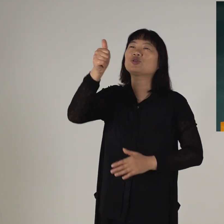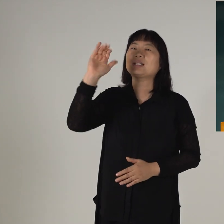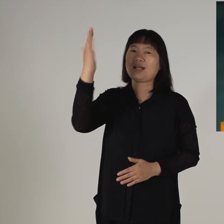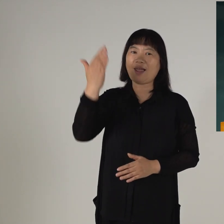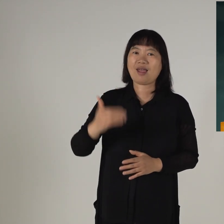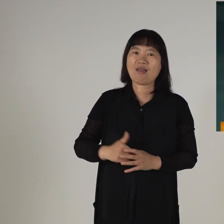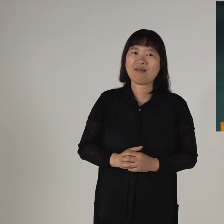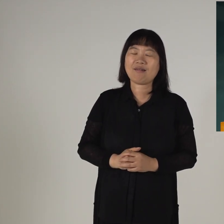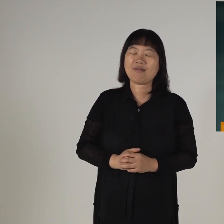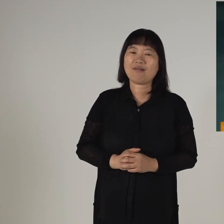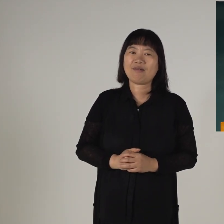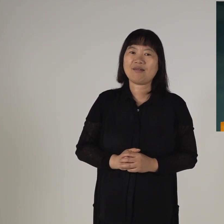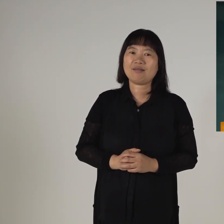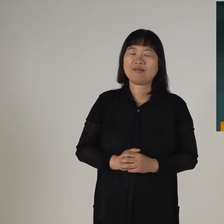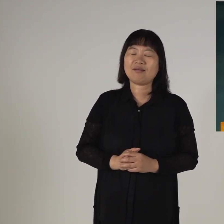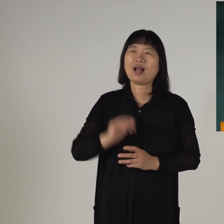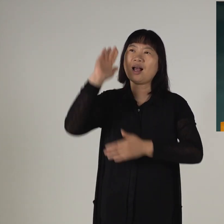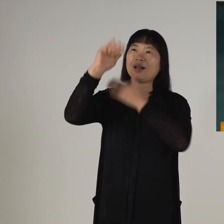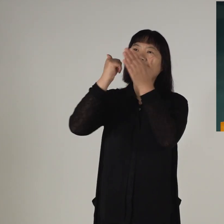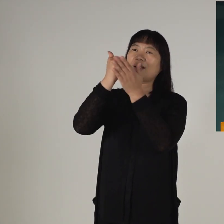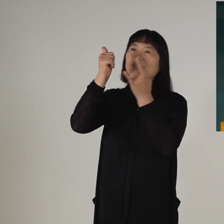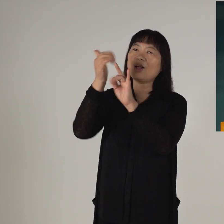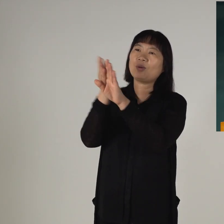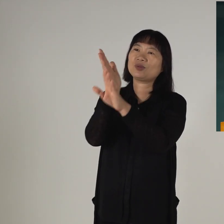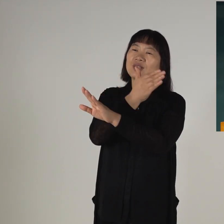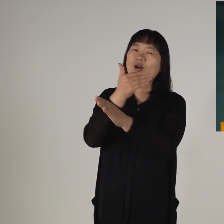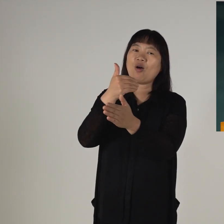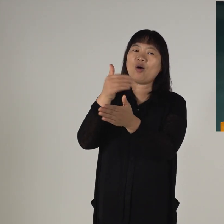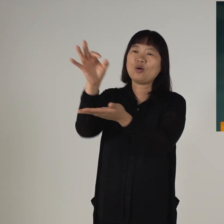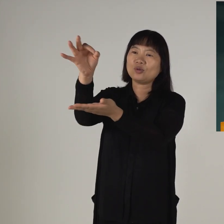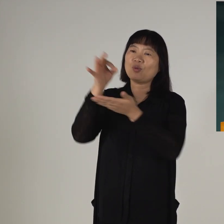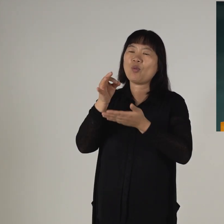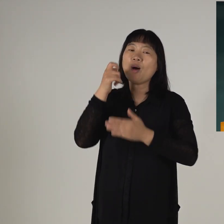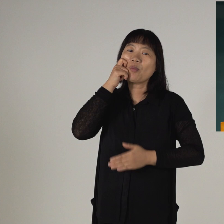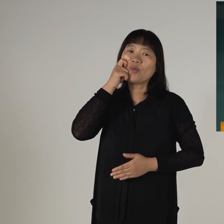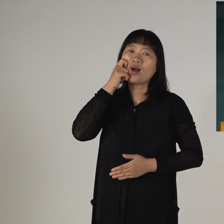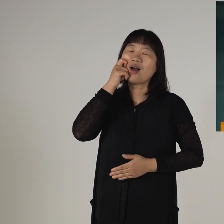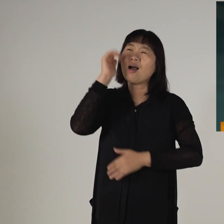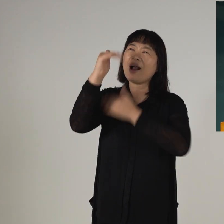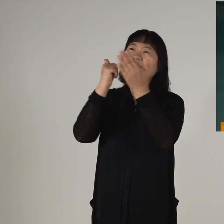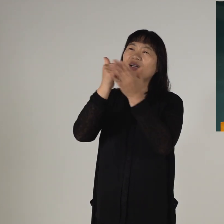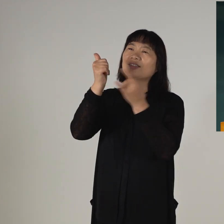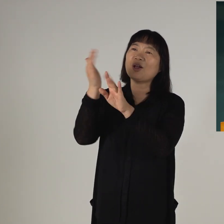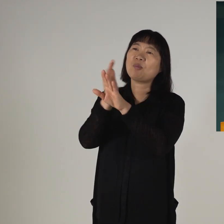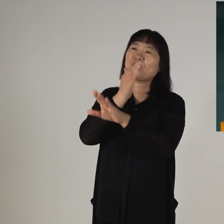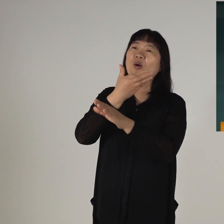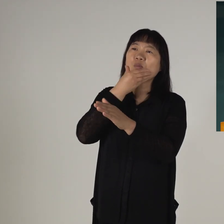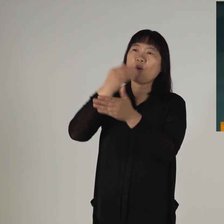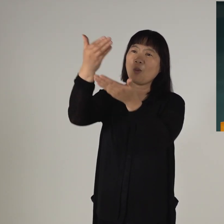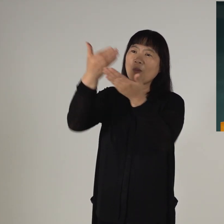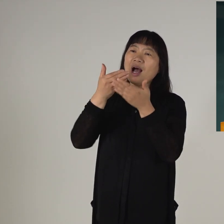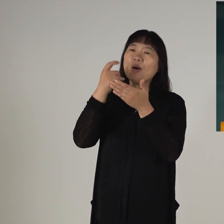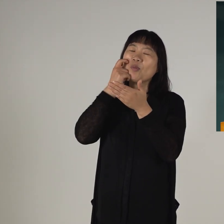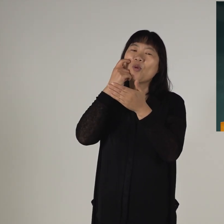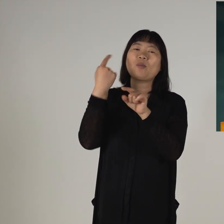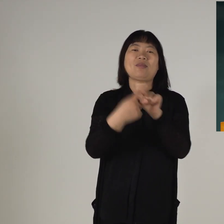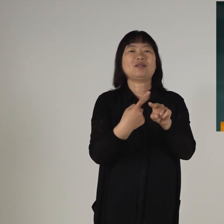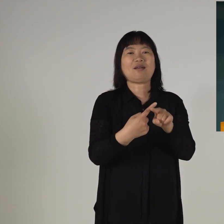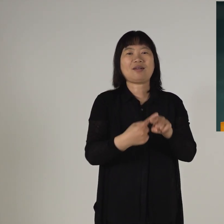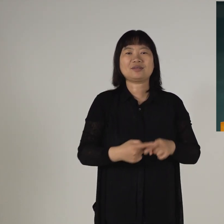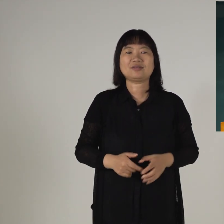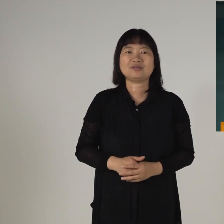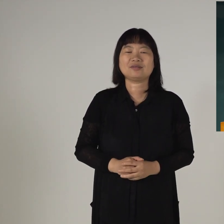주인인데, 그러니까 하나님께로부터 물질을 못 받으면 하나님께로부터 복을 못 받은 거예요.